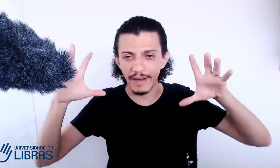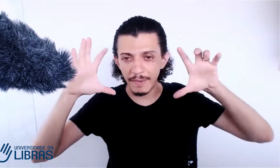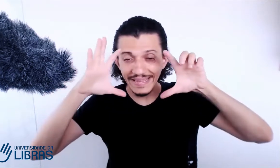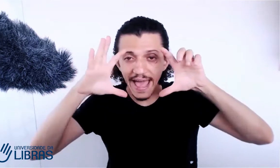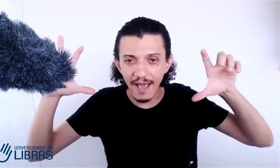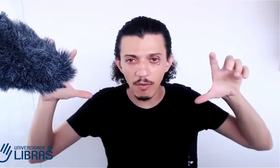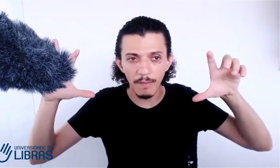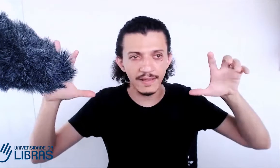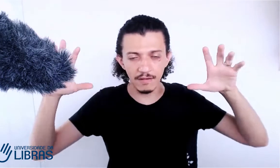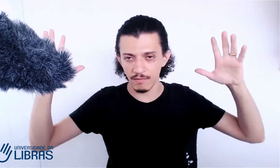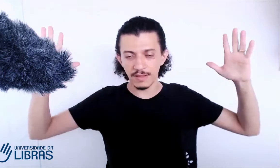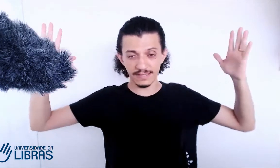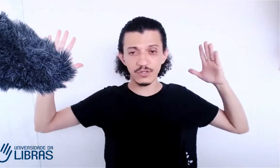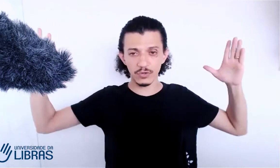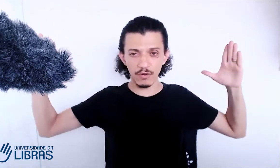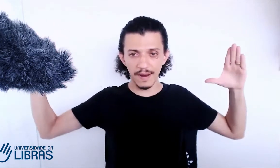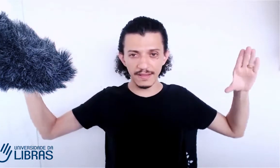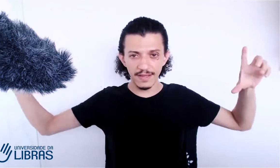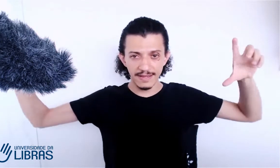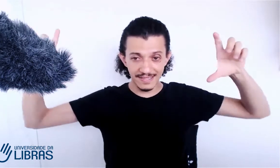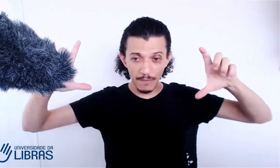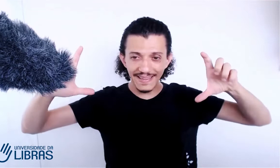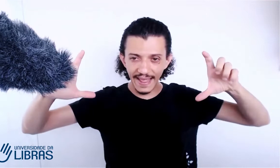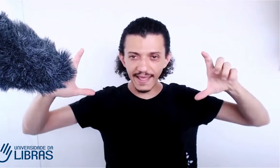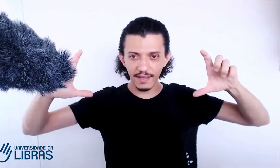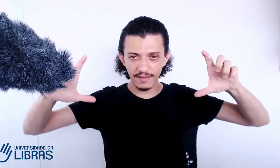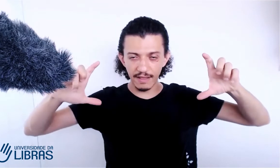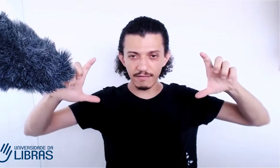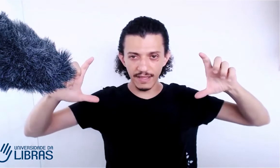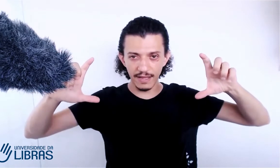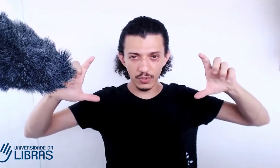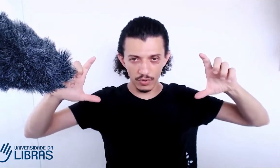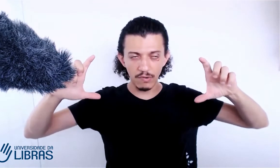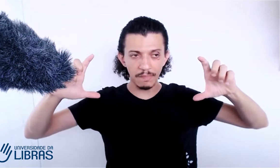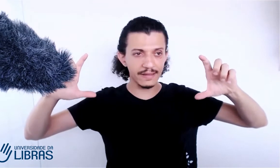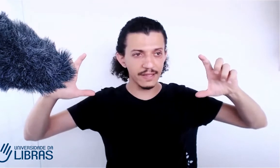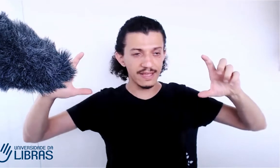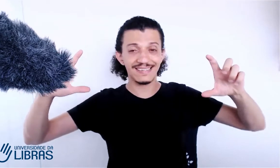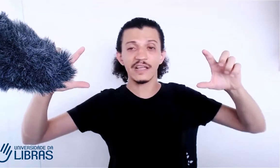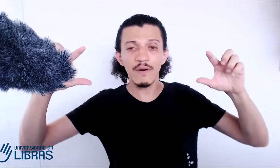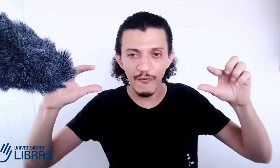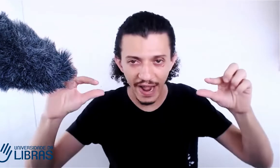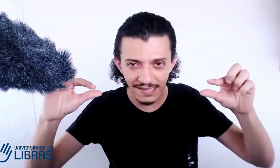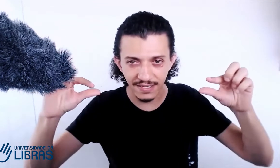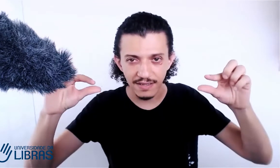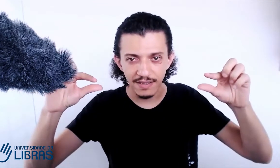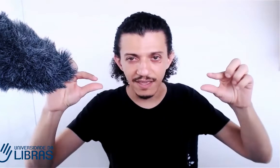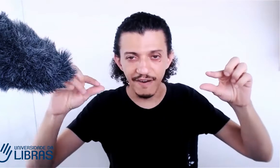uma ideia completa. Então, você tem estrutura completa, você tem uma ideia dentro daquela estrutura completa, você tem uma frase que vai